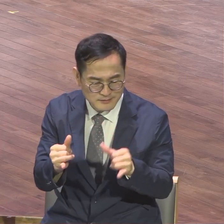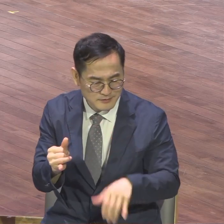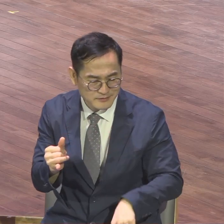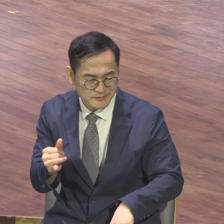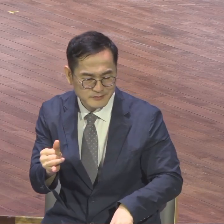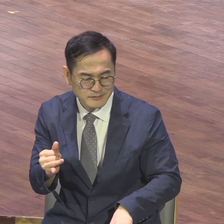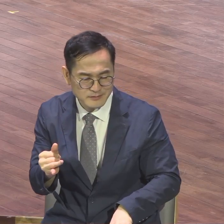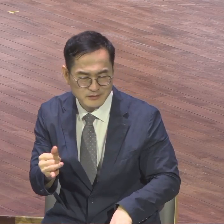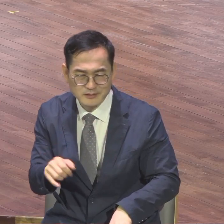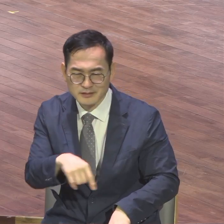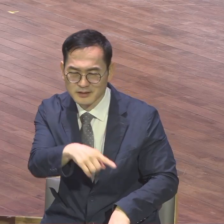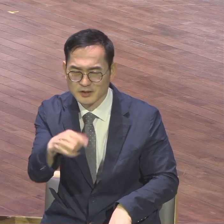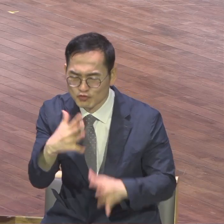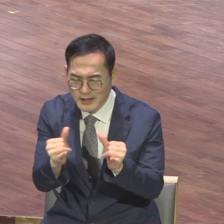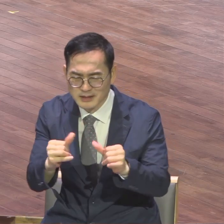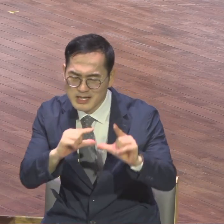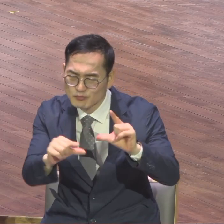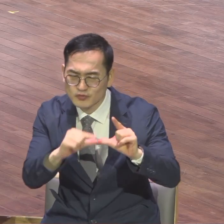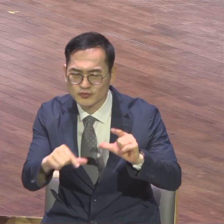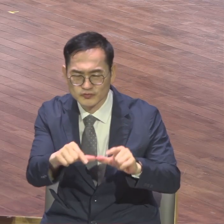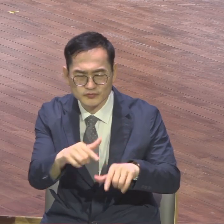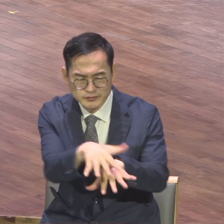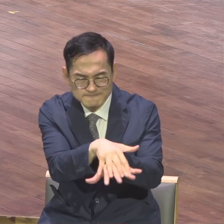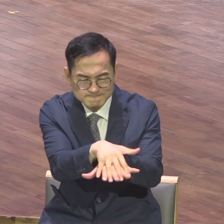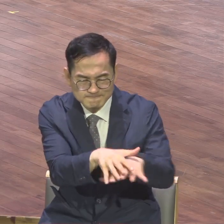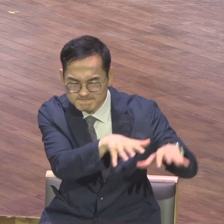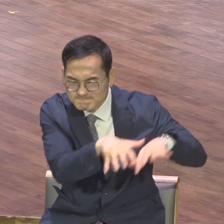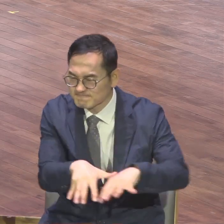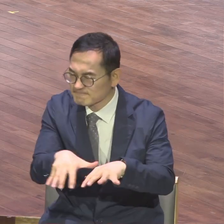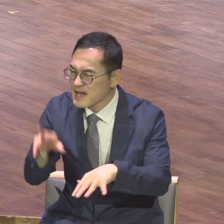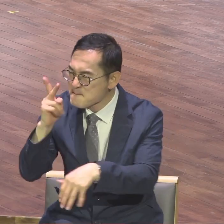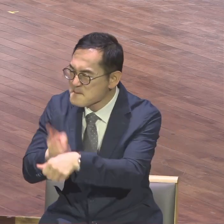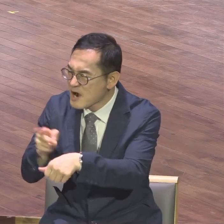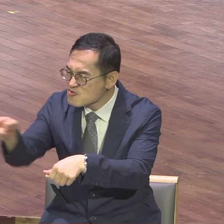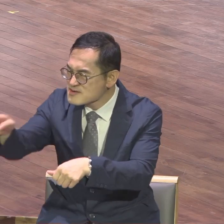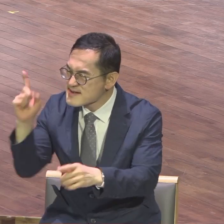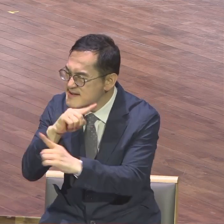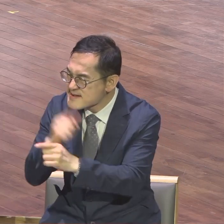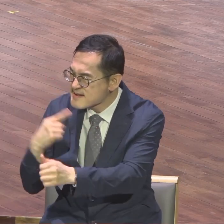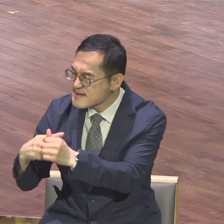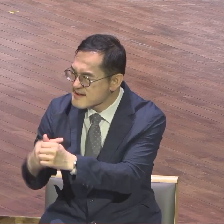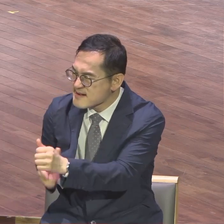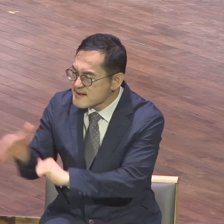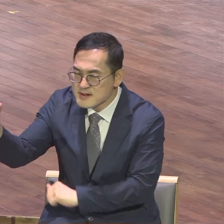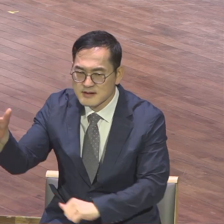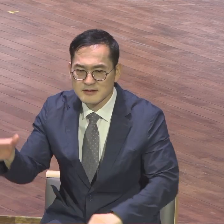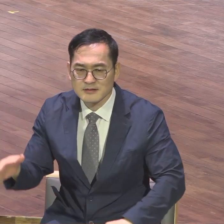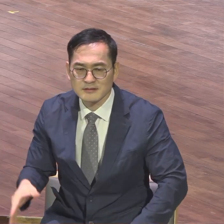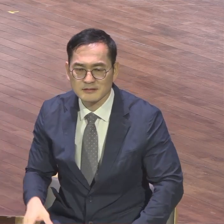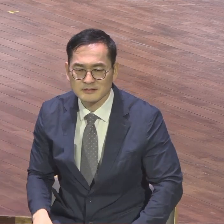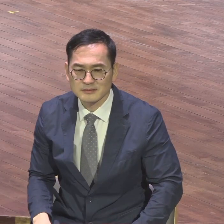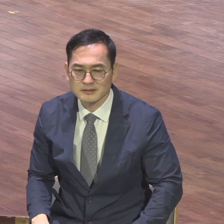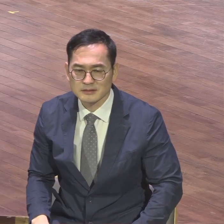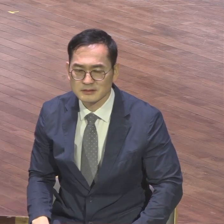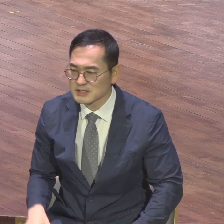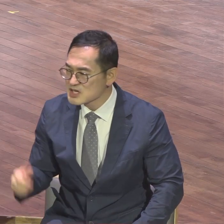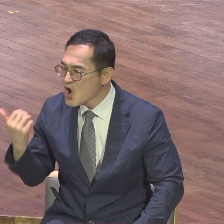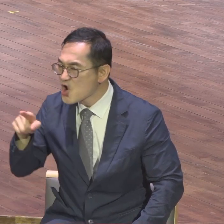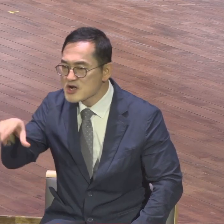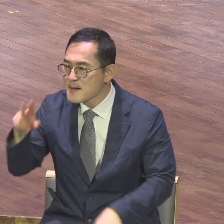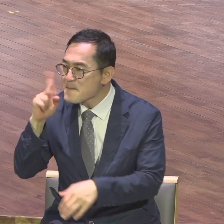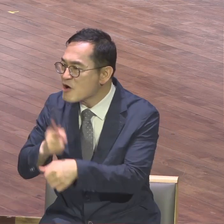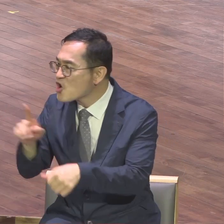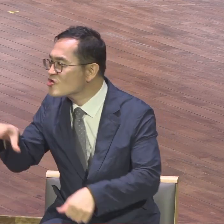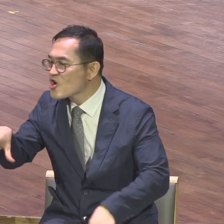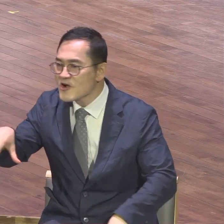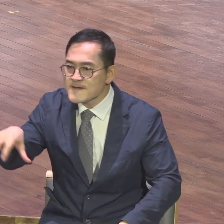사람들을 깡패들을 불러가지고 때를 지어가지고 바울팀을 또 그렇게 찾아와가지고 잡으려고 합니다. 이때